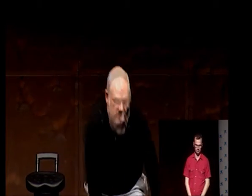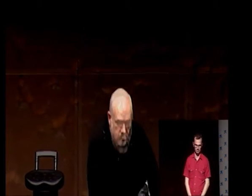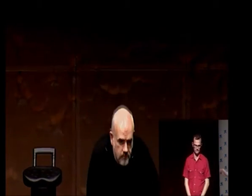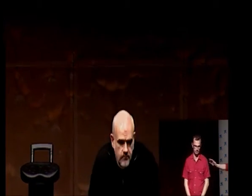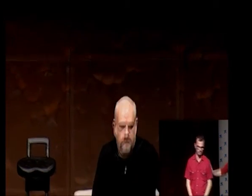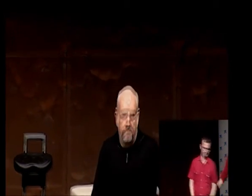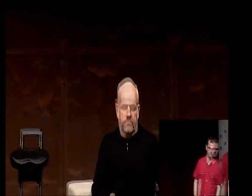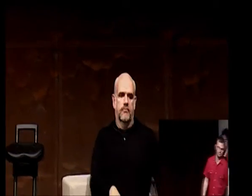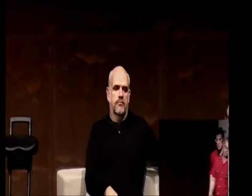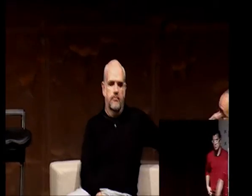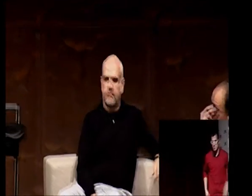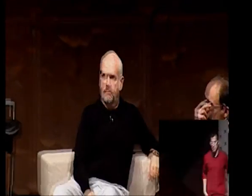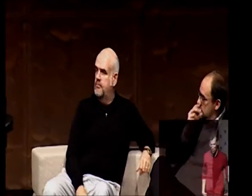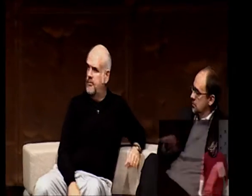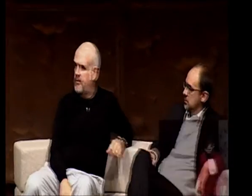más